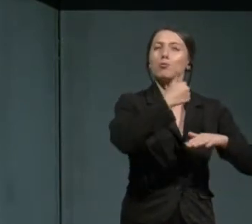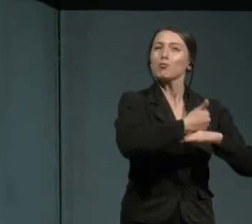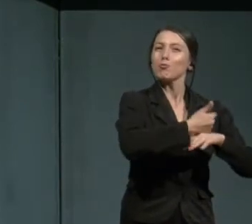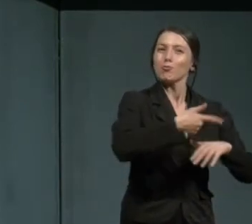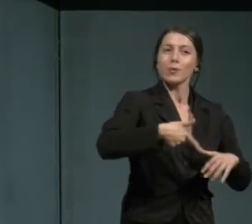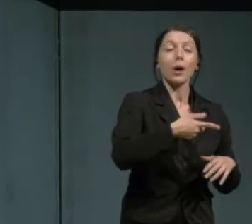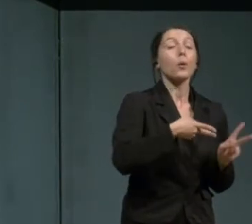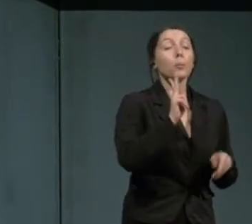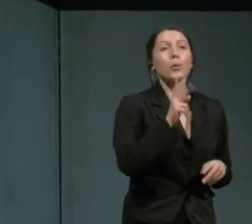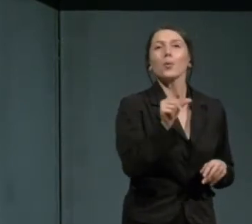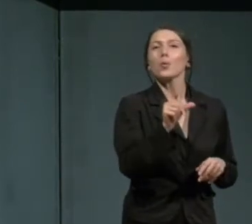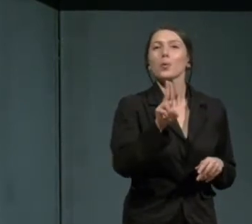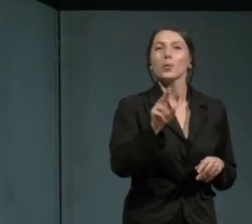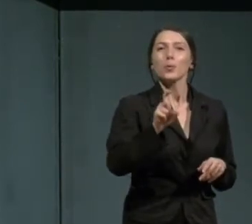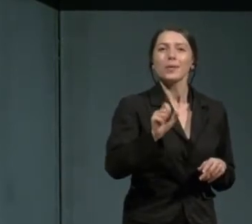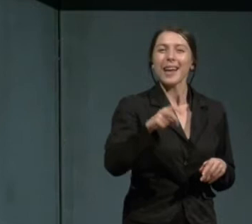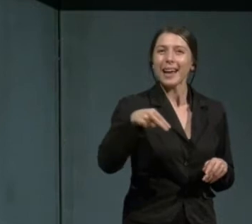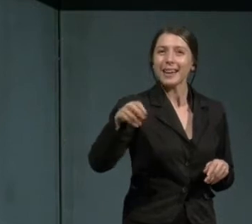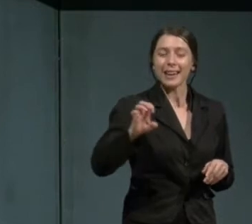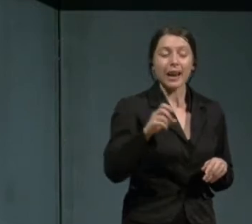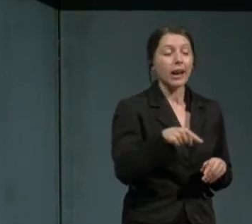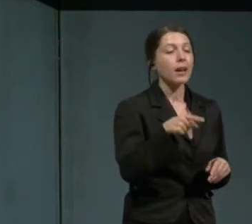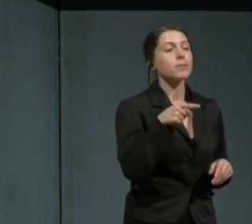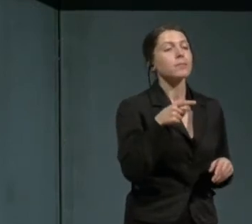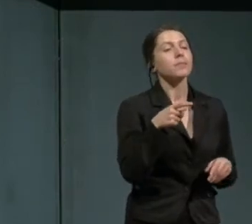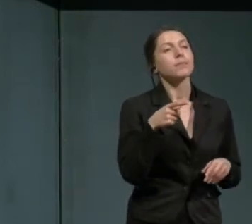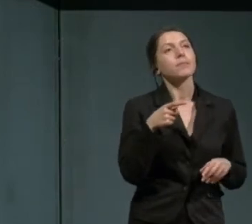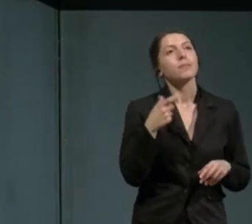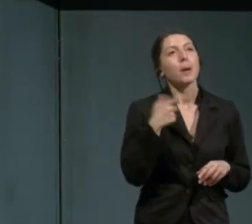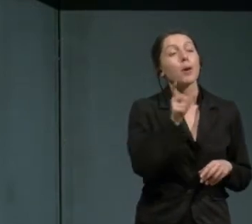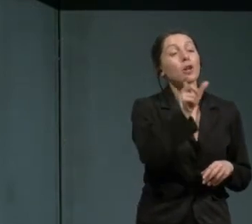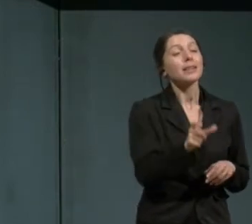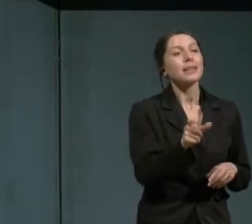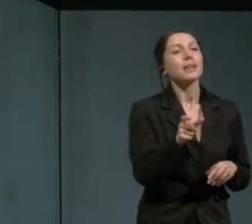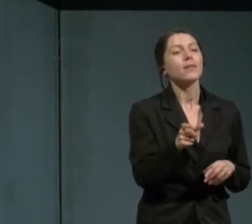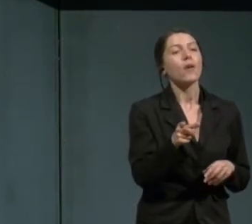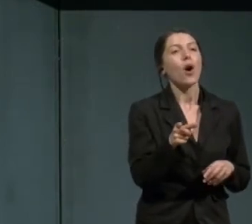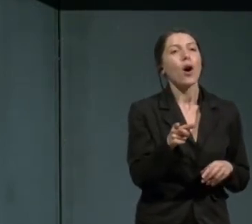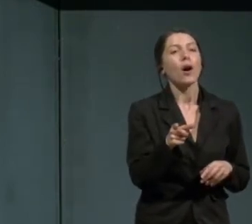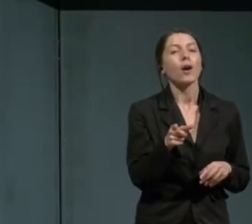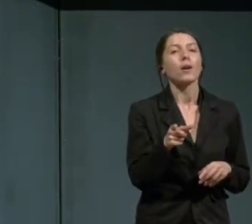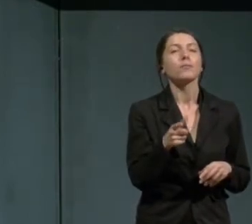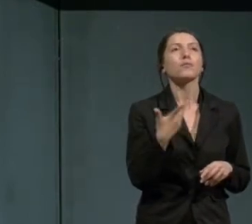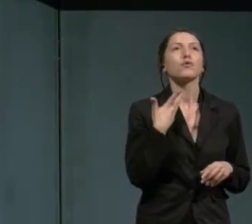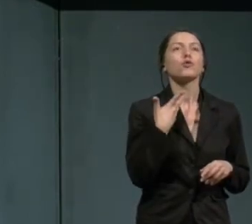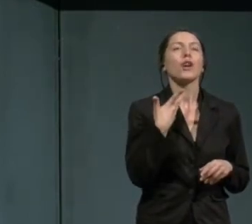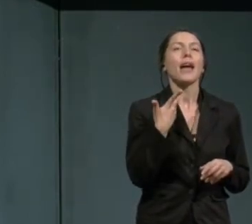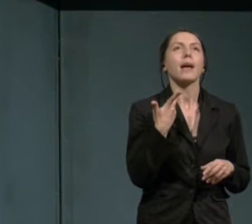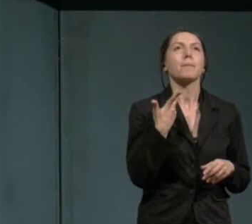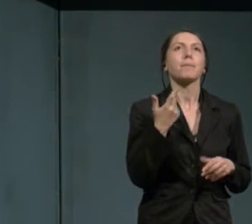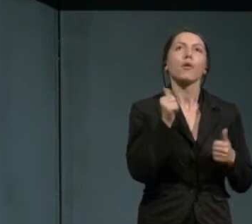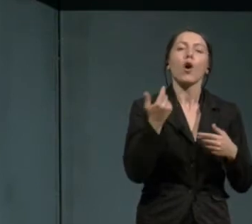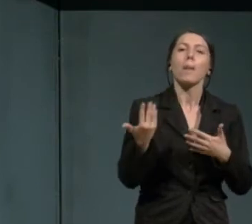e di susan dove c'è il problema della un elemento esterno in questo caso susan questa ragazza che